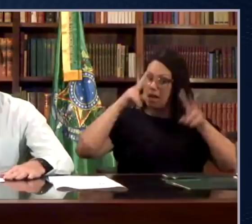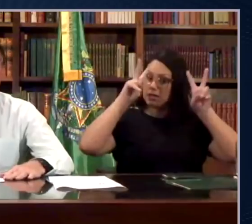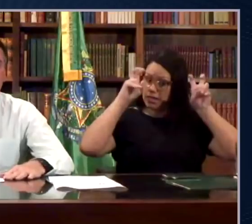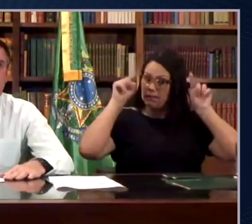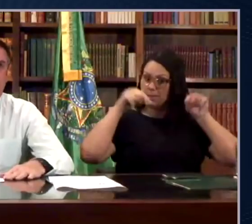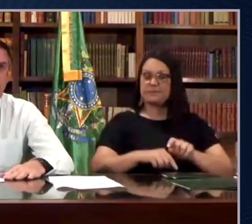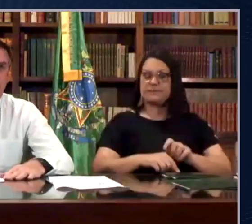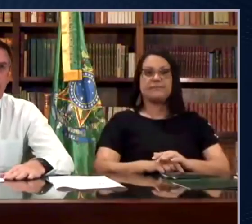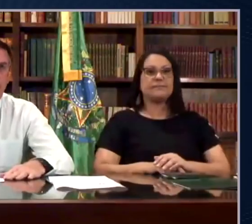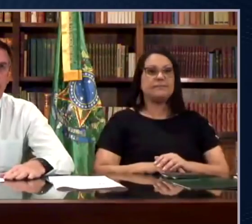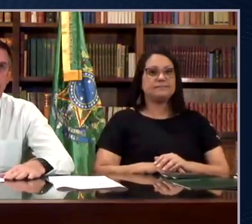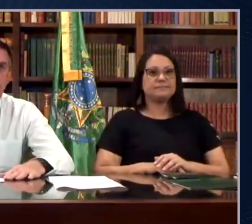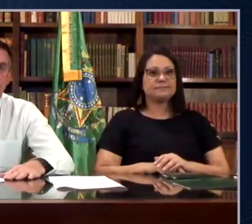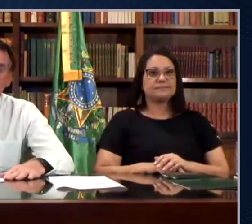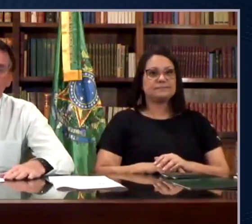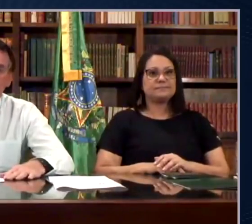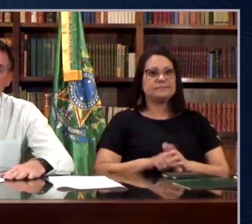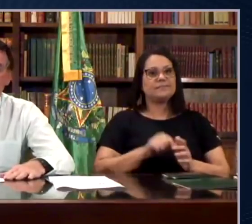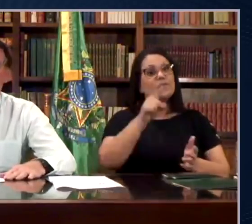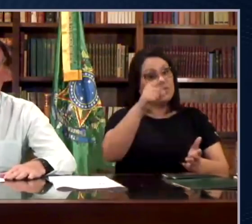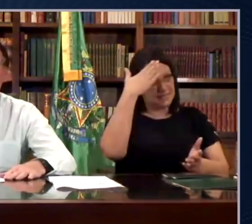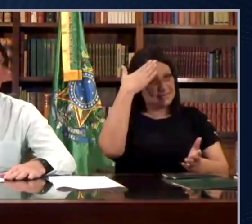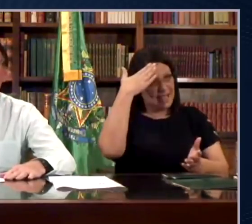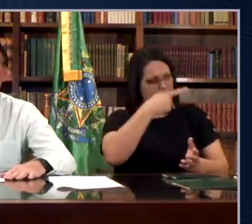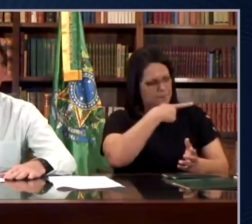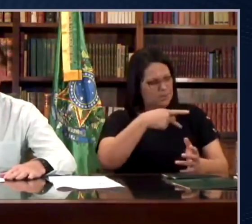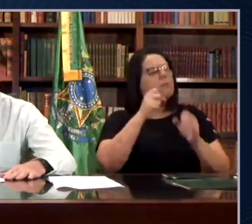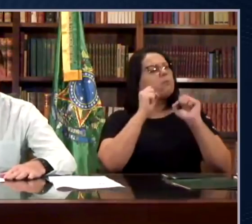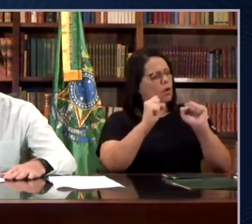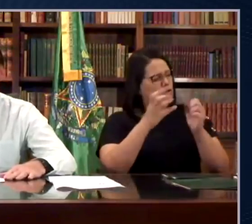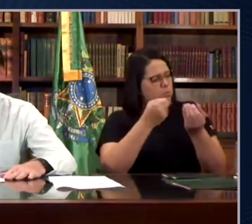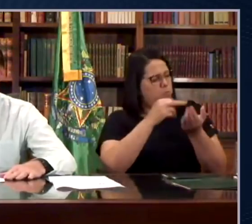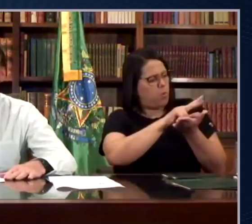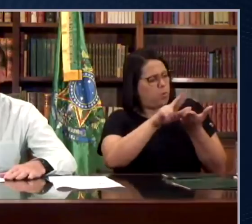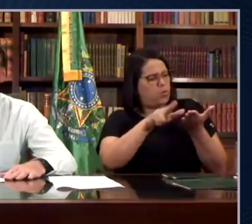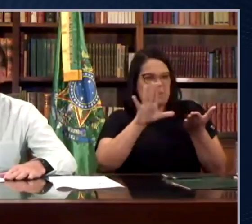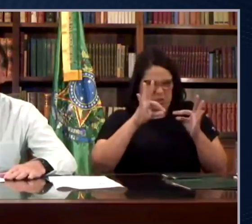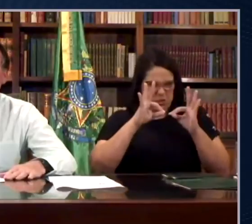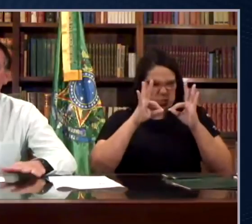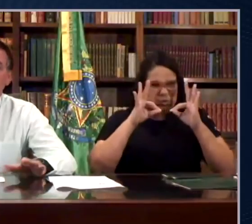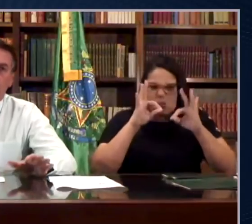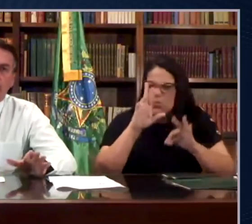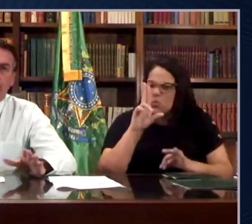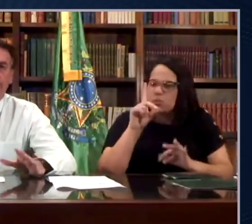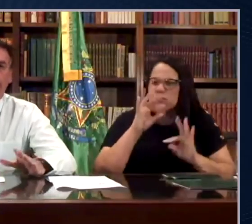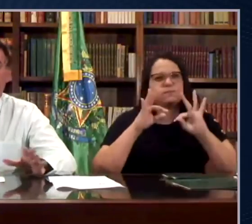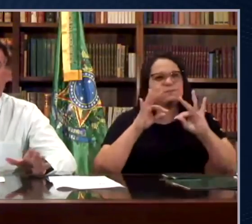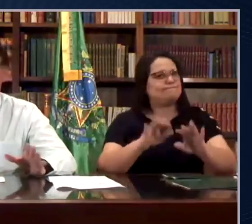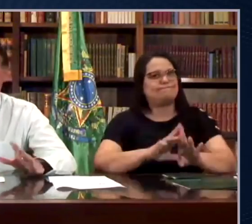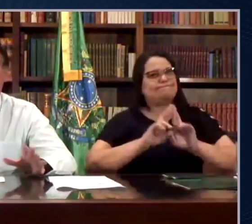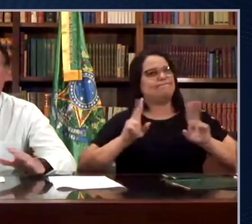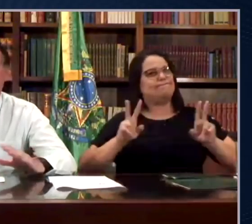Olha, você sabe que um presidente pode muito, mas não pode tudo, tá? Nós temos